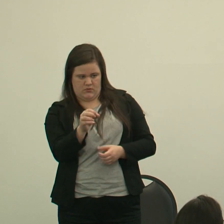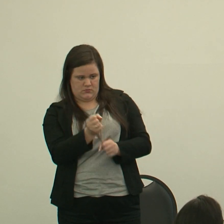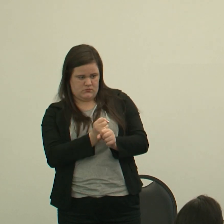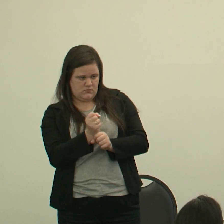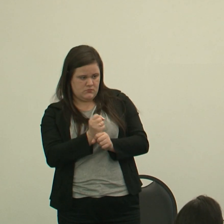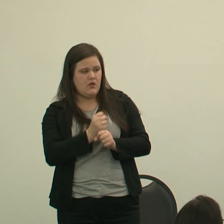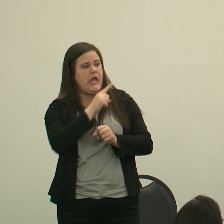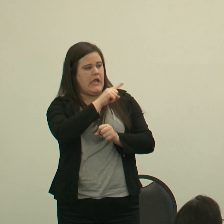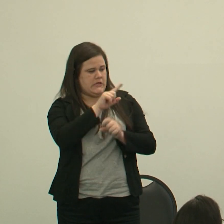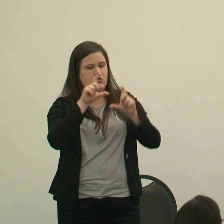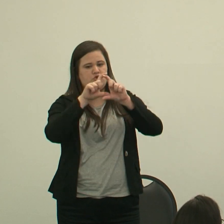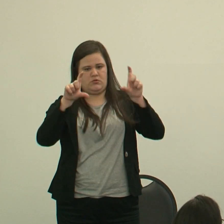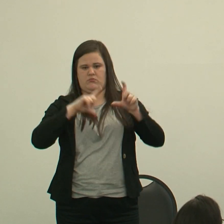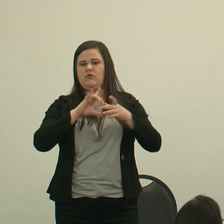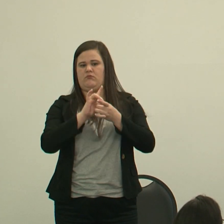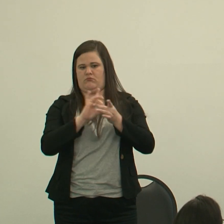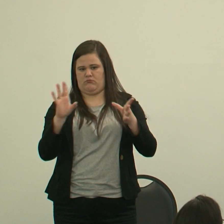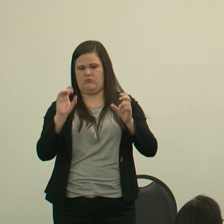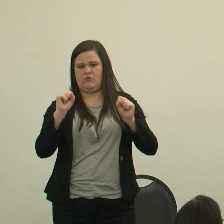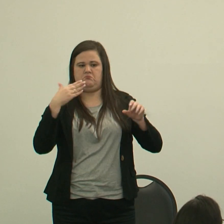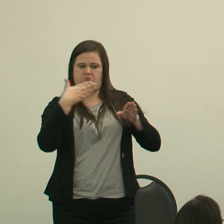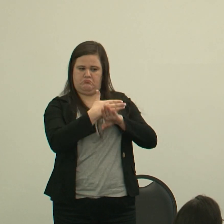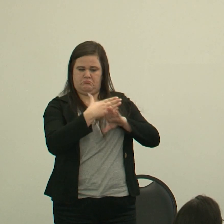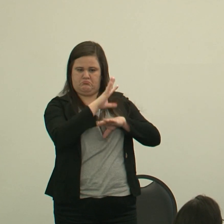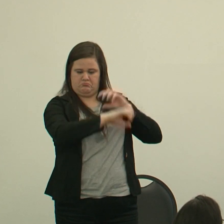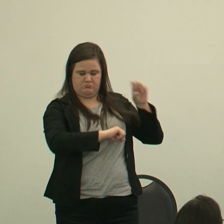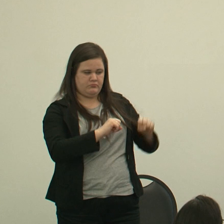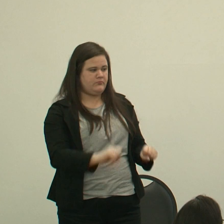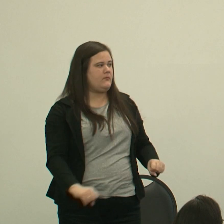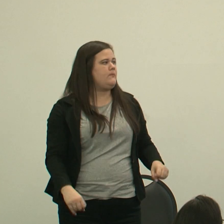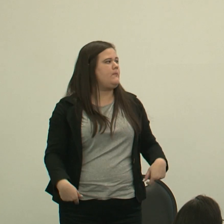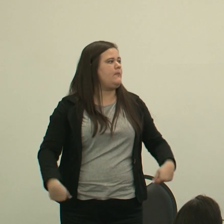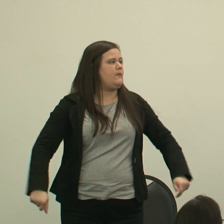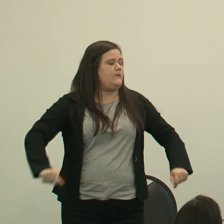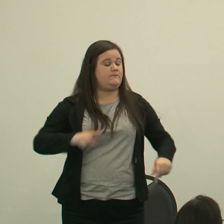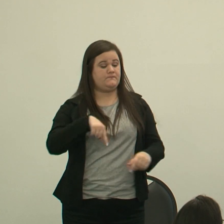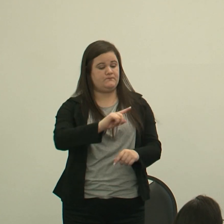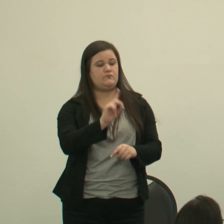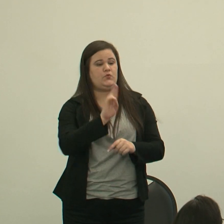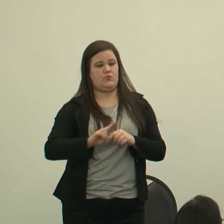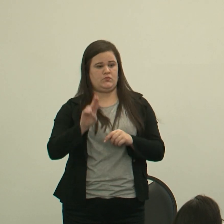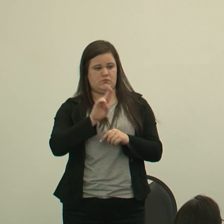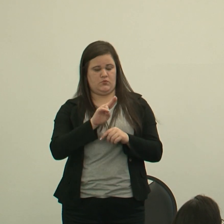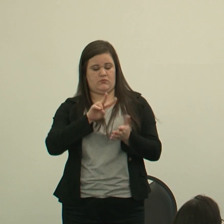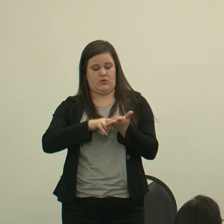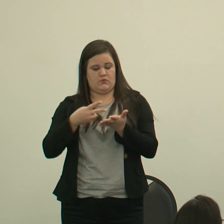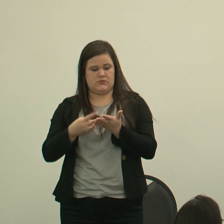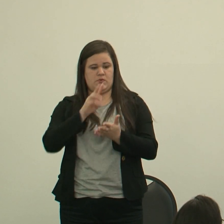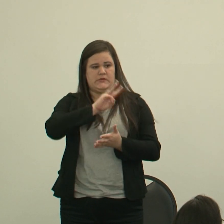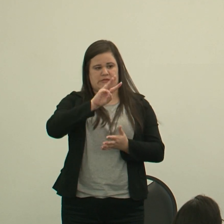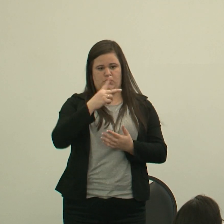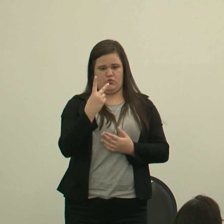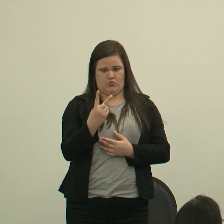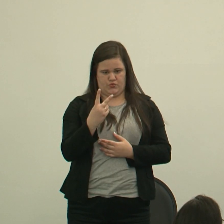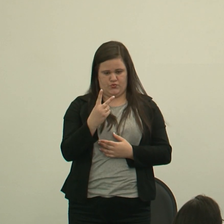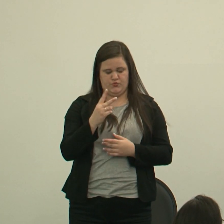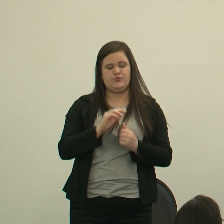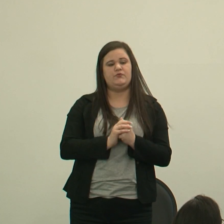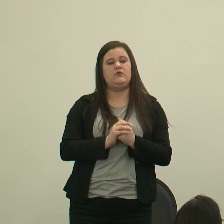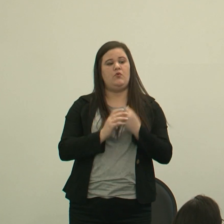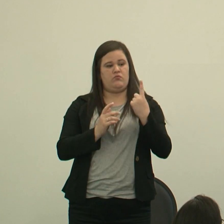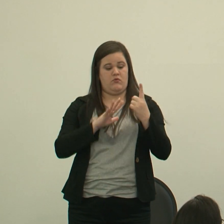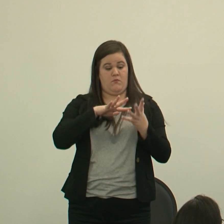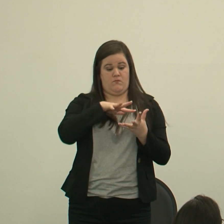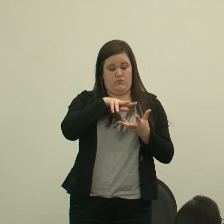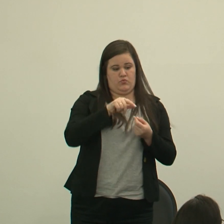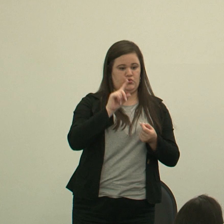estão disponíveis. A gente está trabalhando com a tradução de 2 sites. Um é o Mundo Surdo e